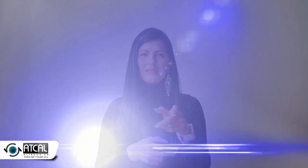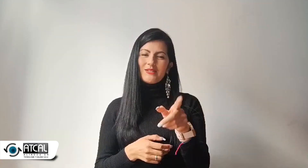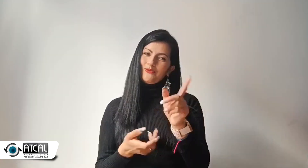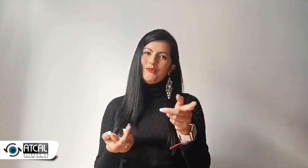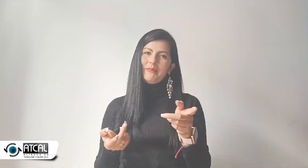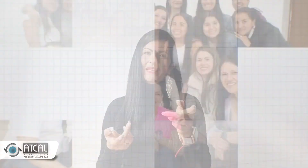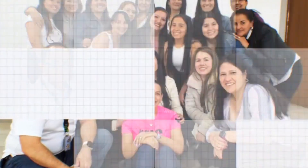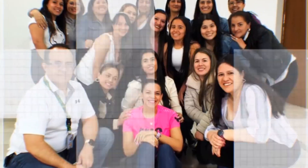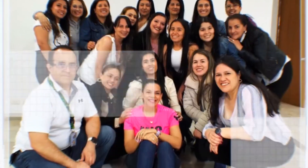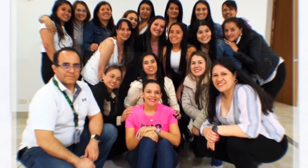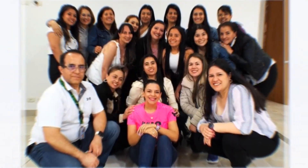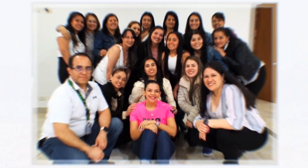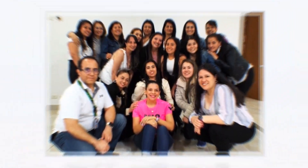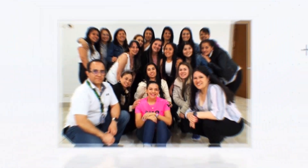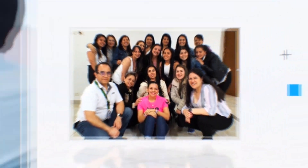tu familia.